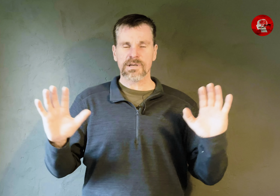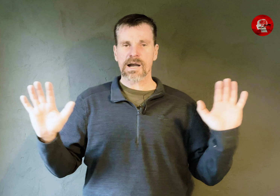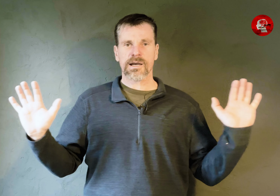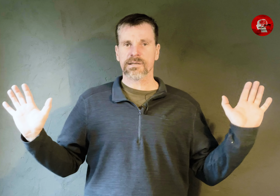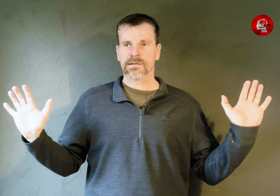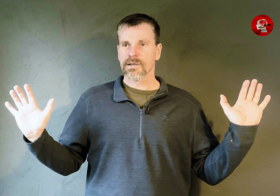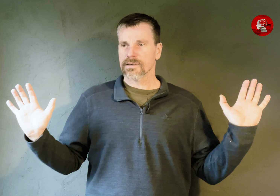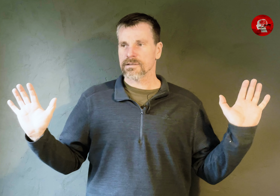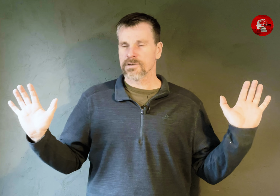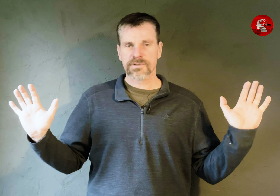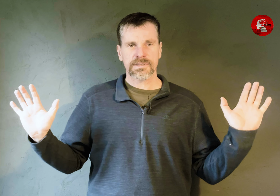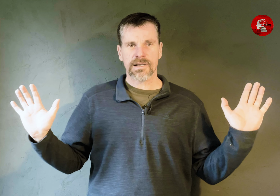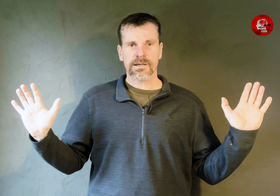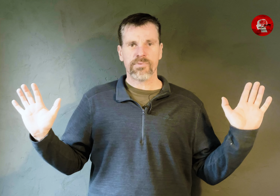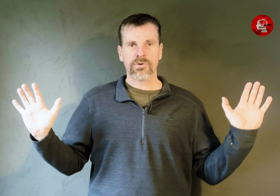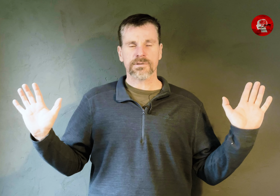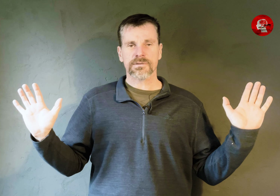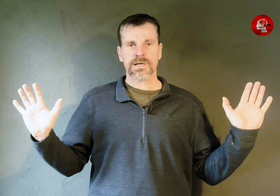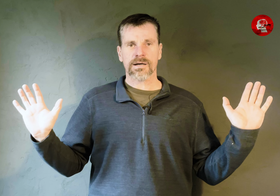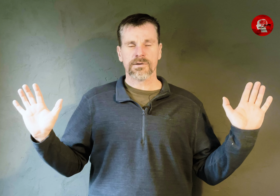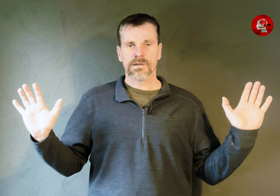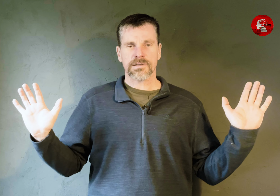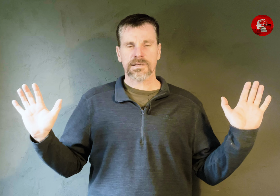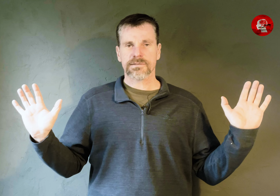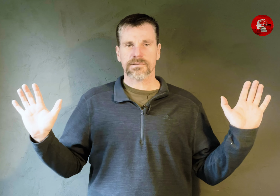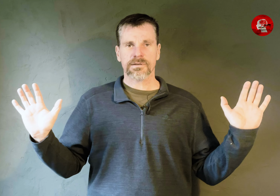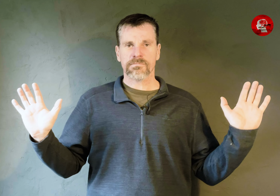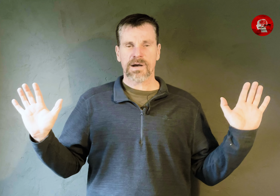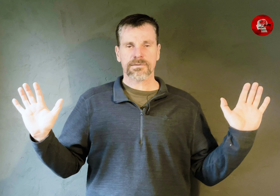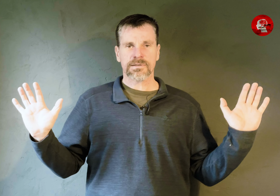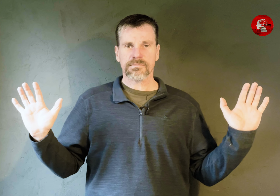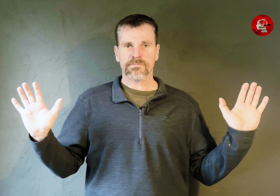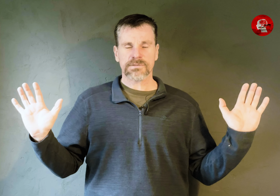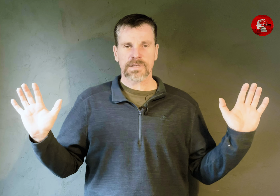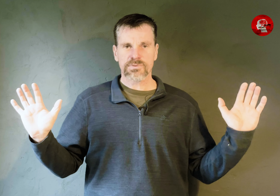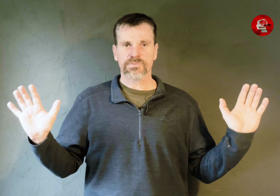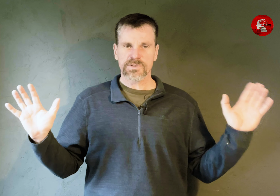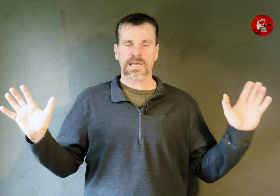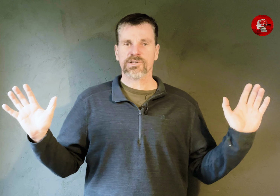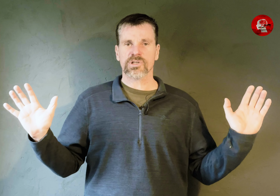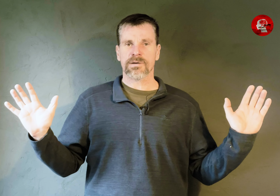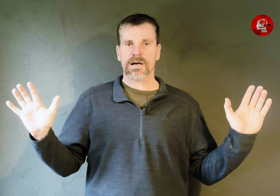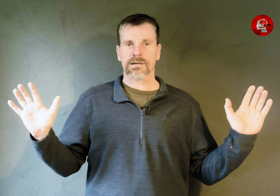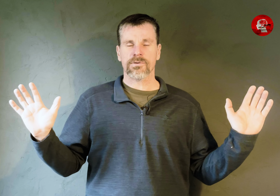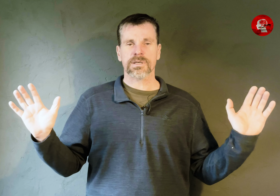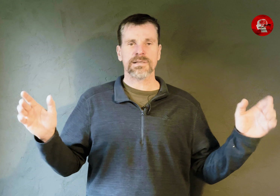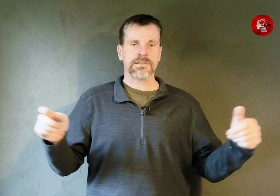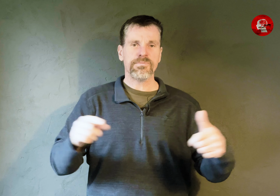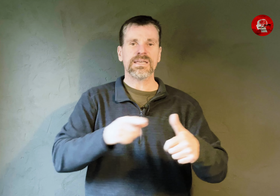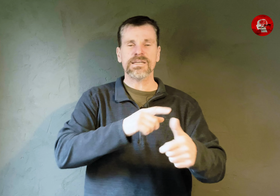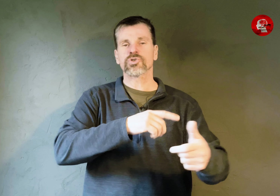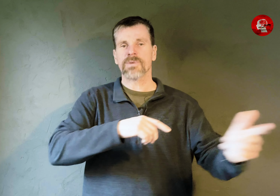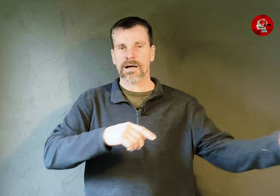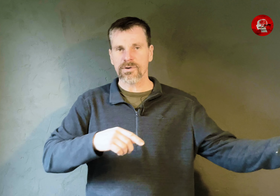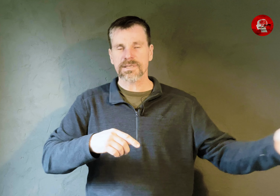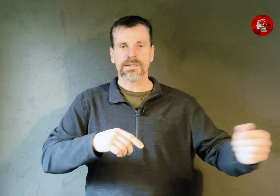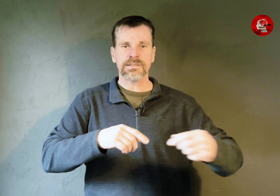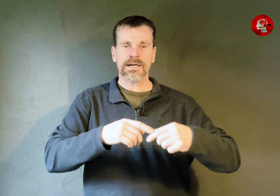gar keine industriell gebauten sachen das macht muss der hersteller machen okay also die bg ist schon mal raus die hat